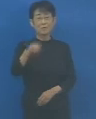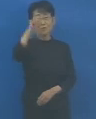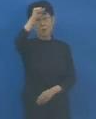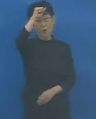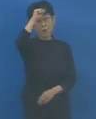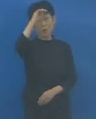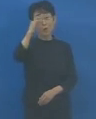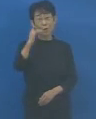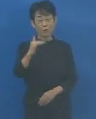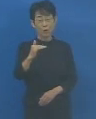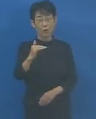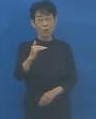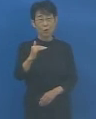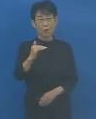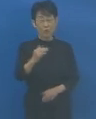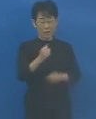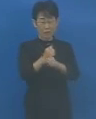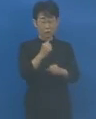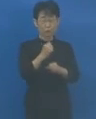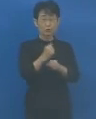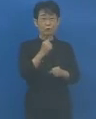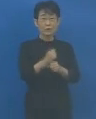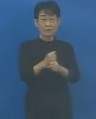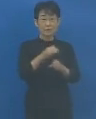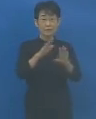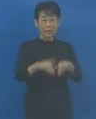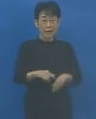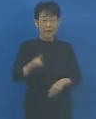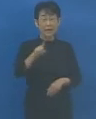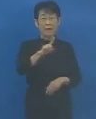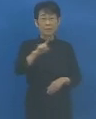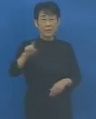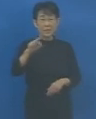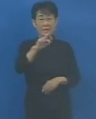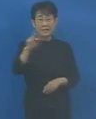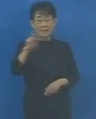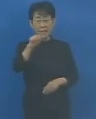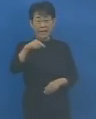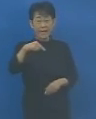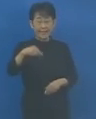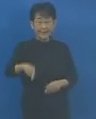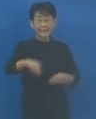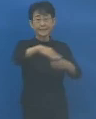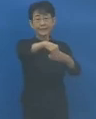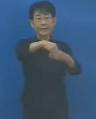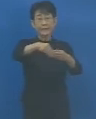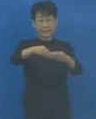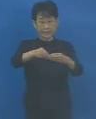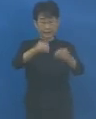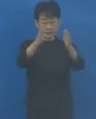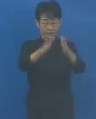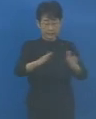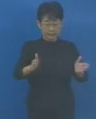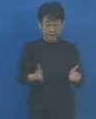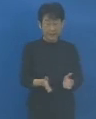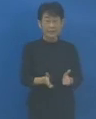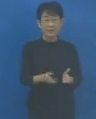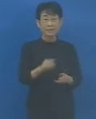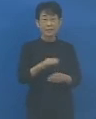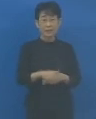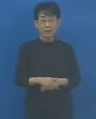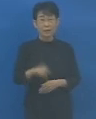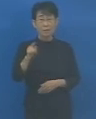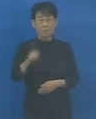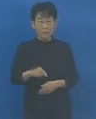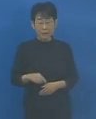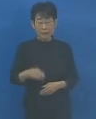が、制作した備前焼きについて伺います。知事お話ありましたように、行方を心配されてい